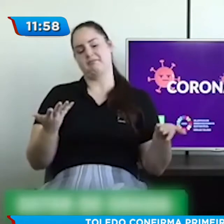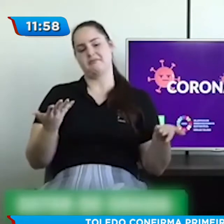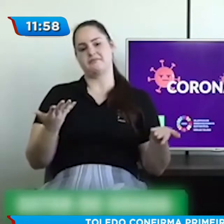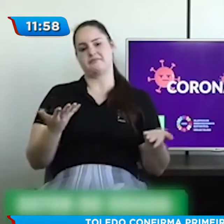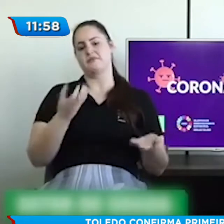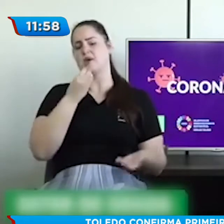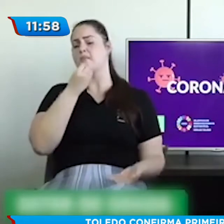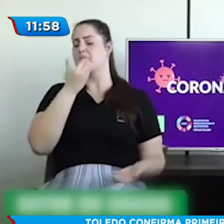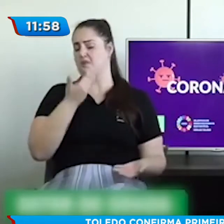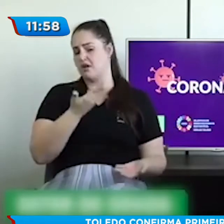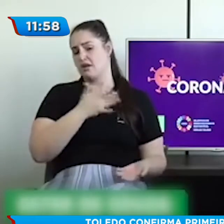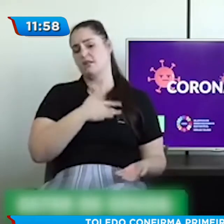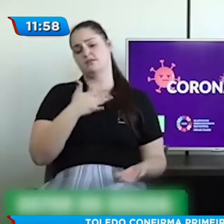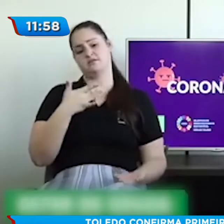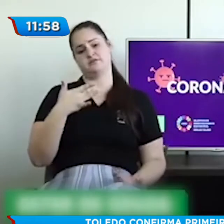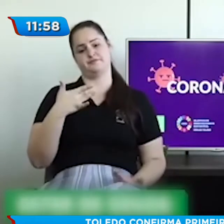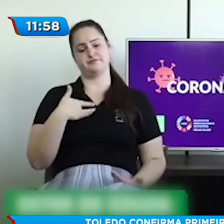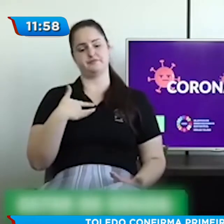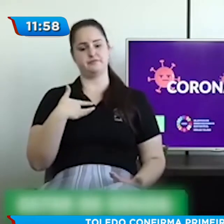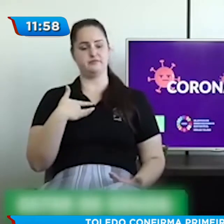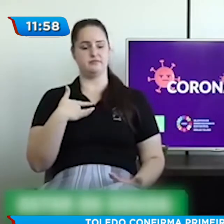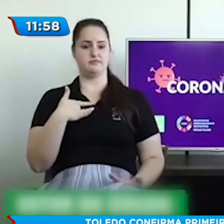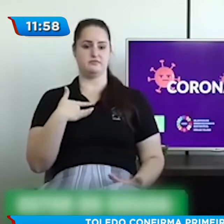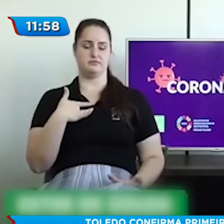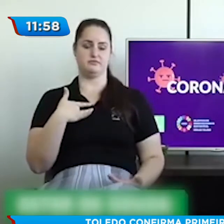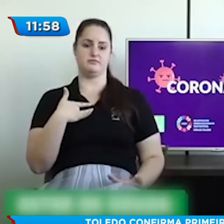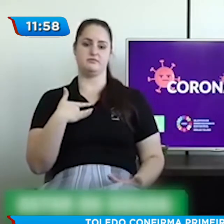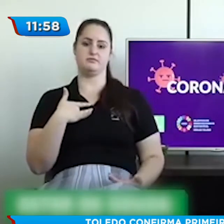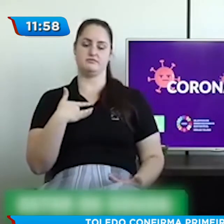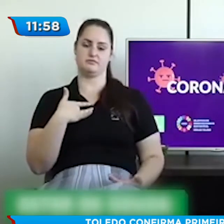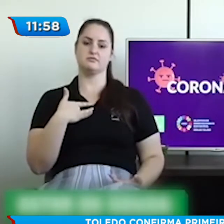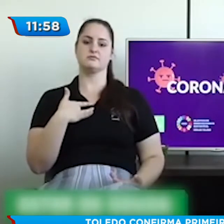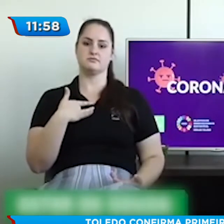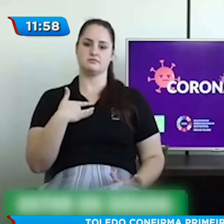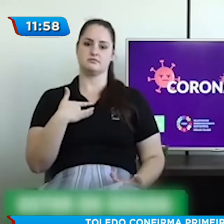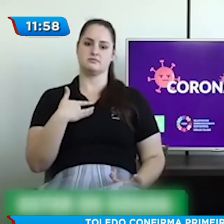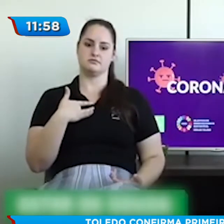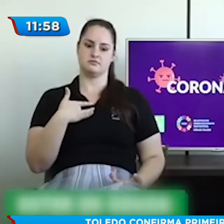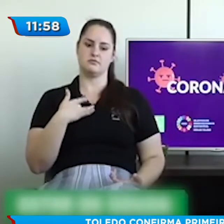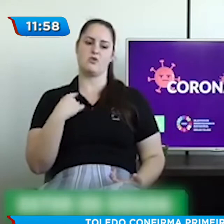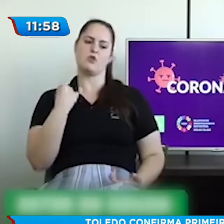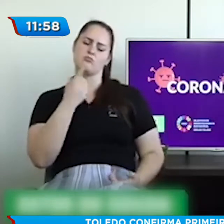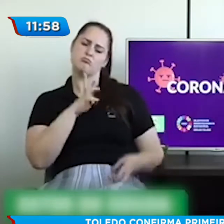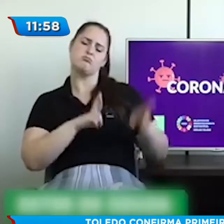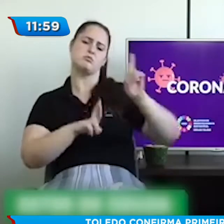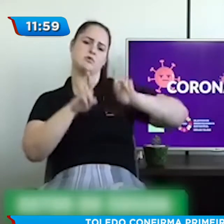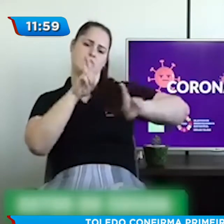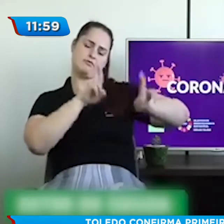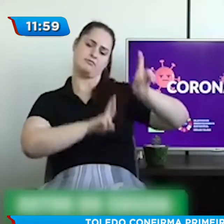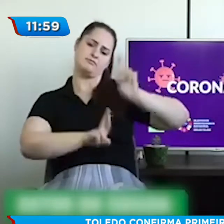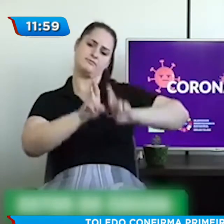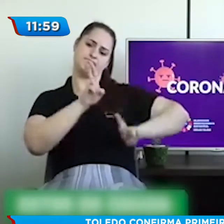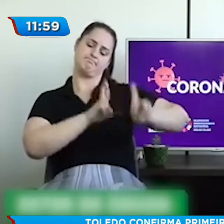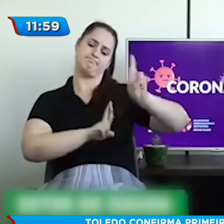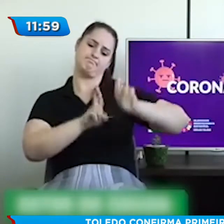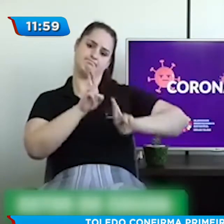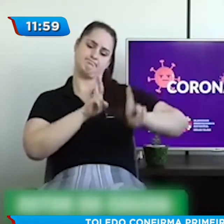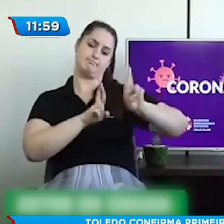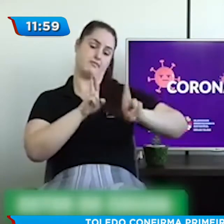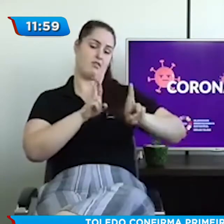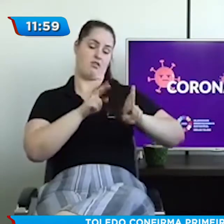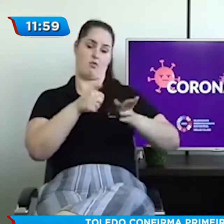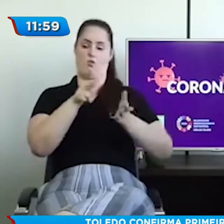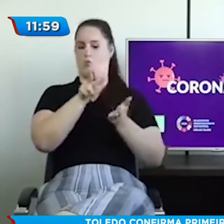Ele tem condições clínicas boas, está em acompanhamento, tá? Mas não está em